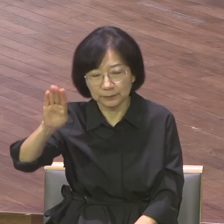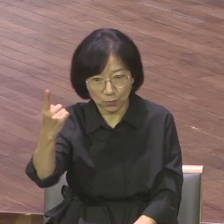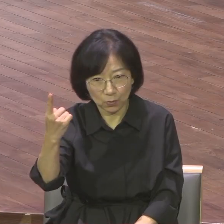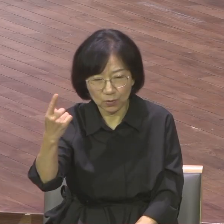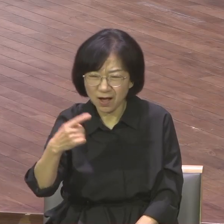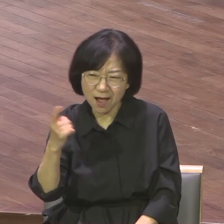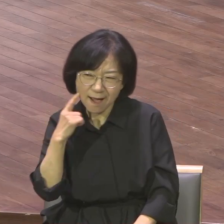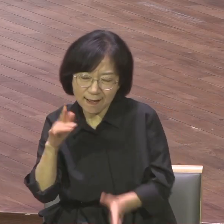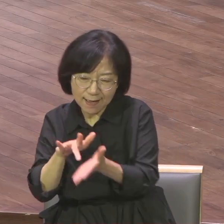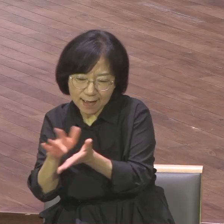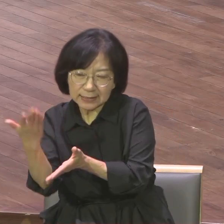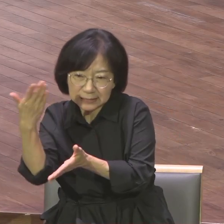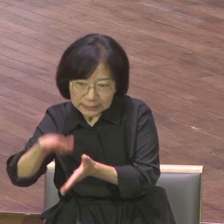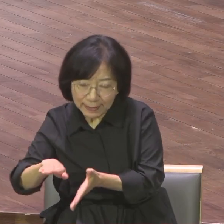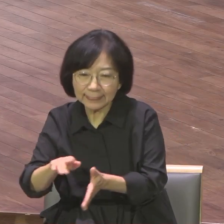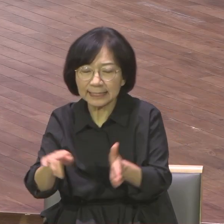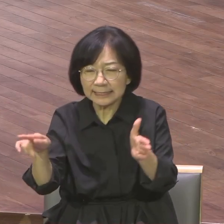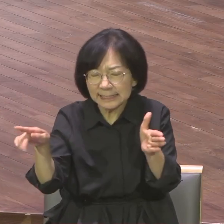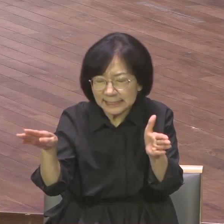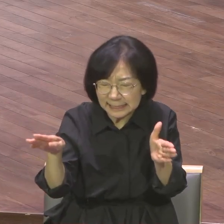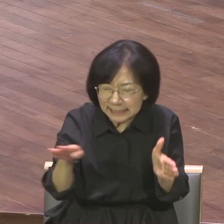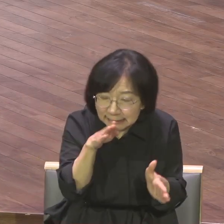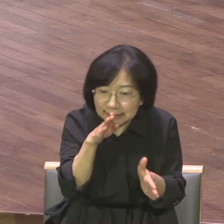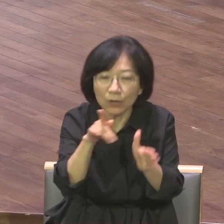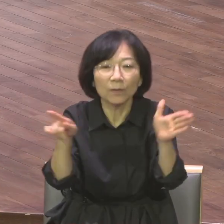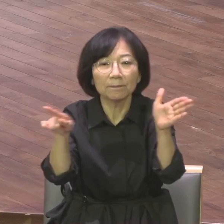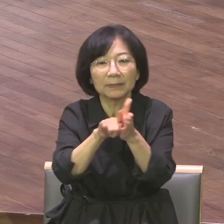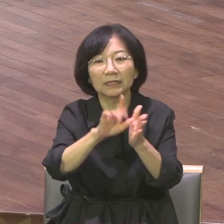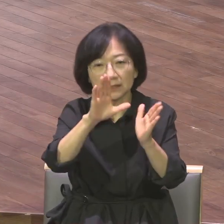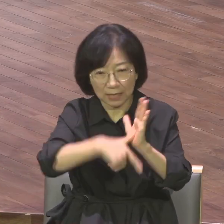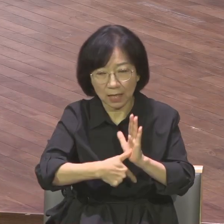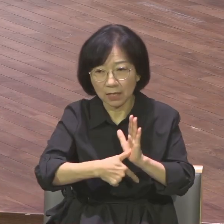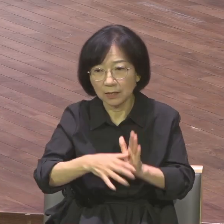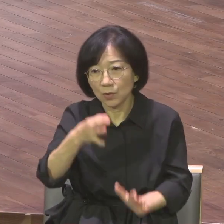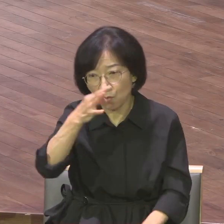그런 것이 많았어요. 감기약.